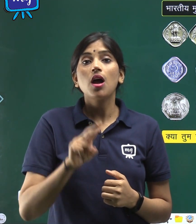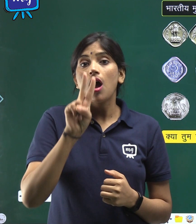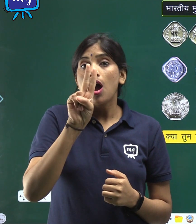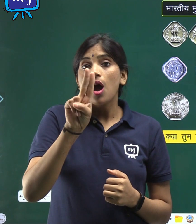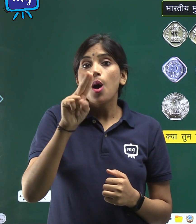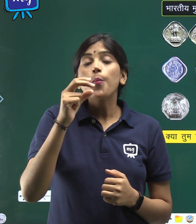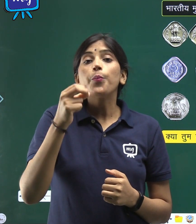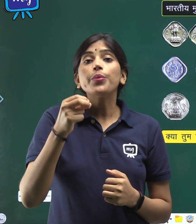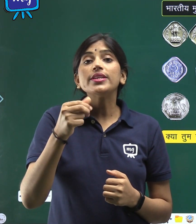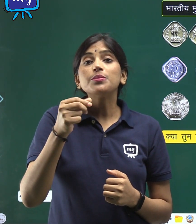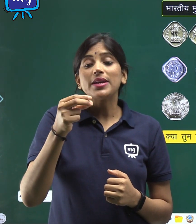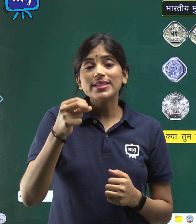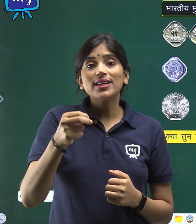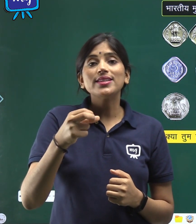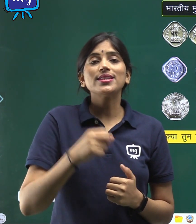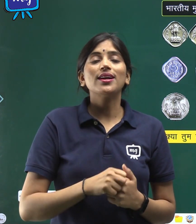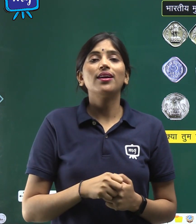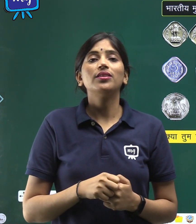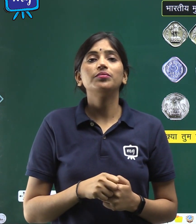20 पैसे का सिक्का,